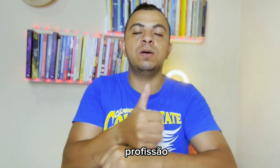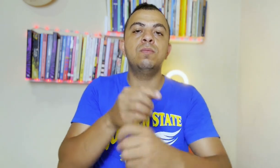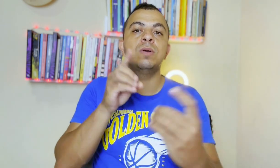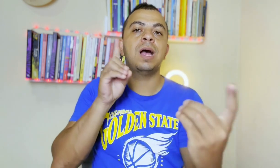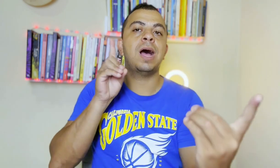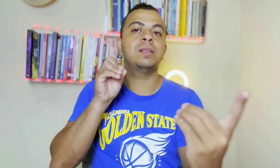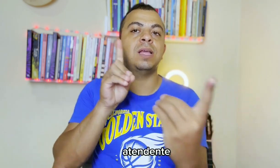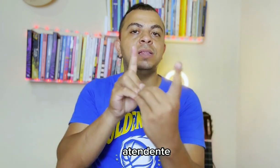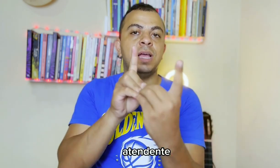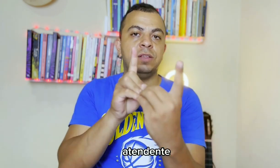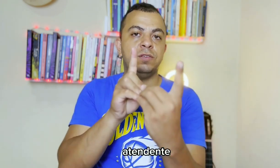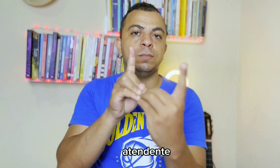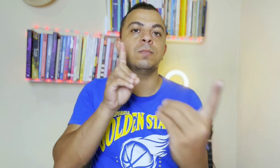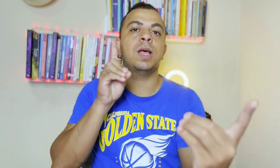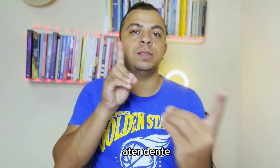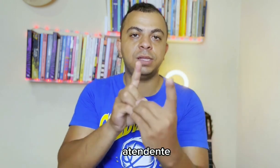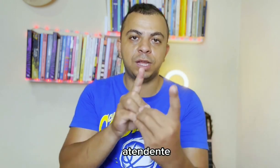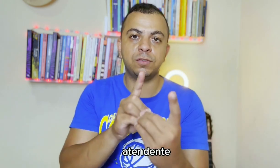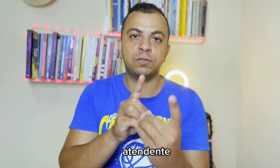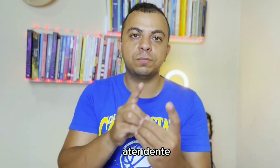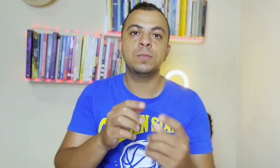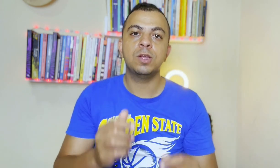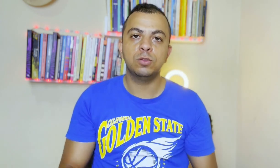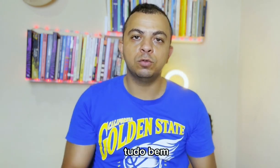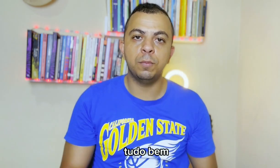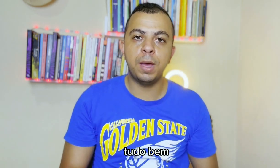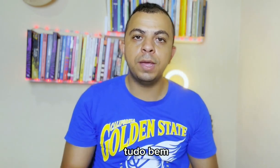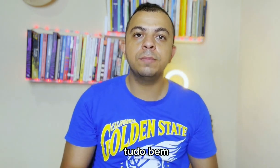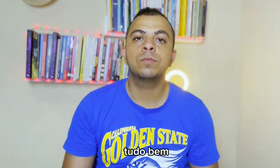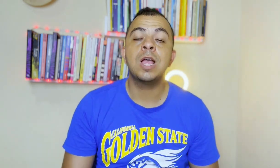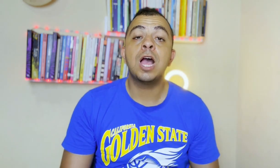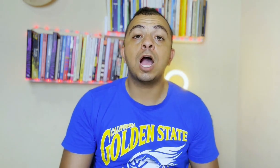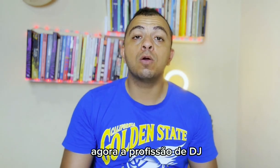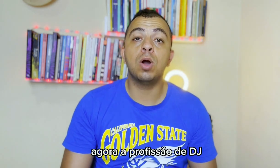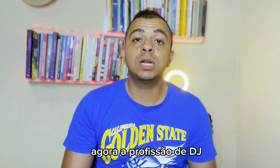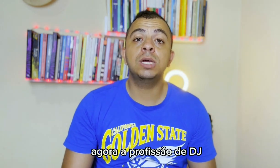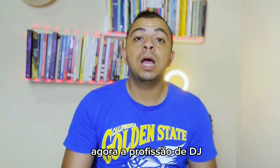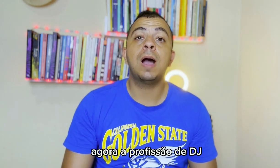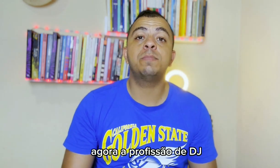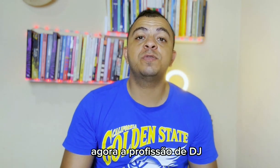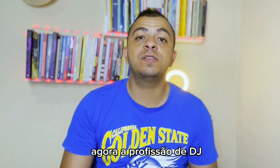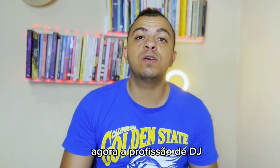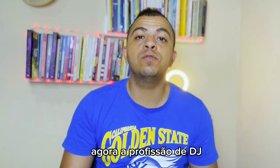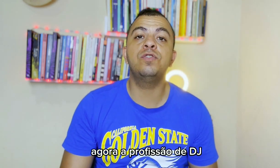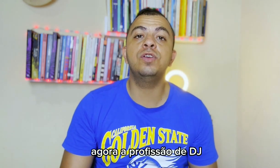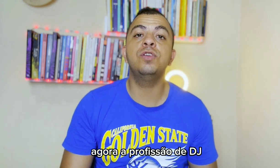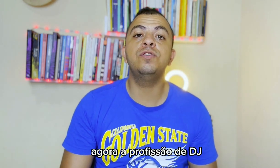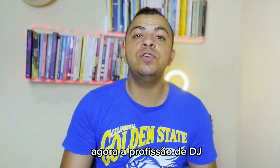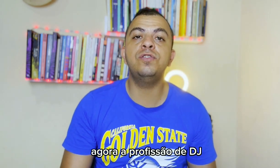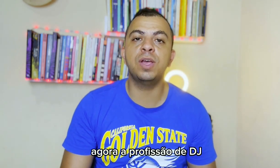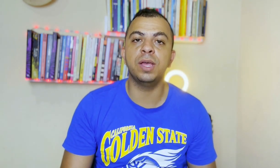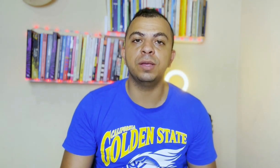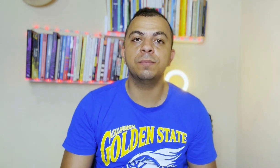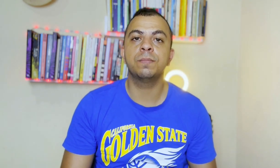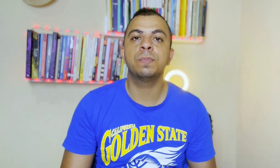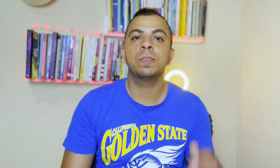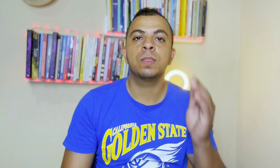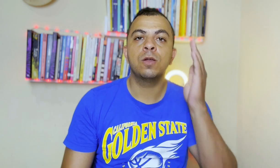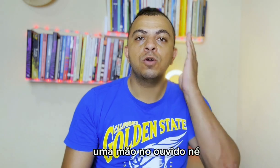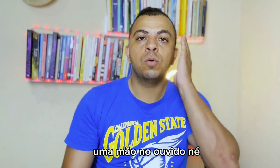Profissão, atendente. Atendente. Tudo bem? Agora, a profissão de DJ. uma